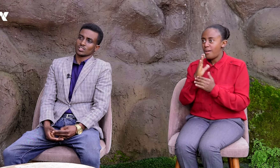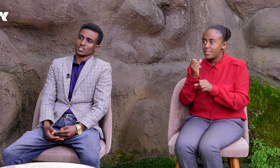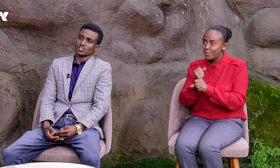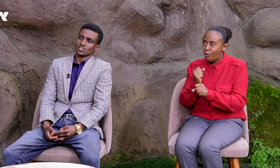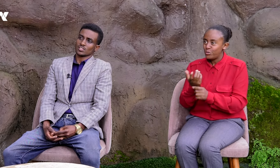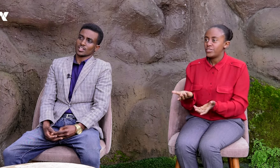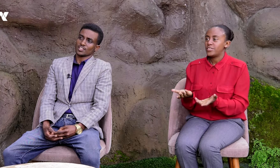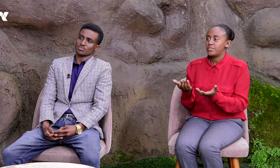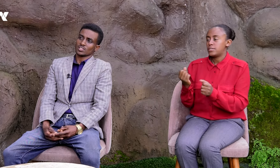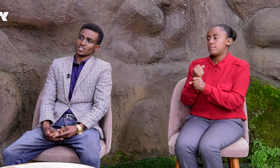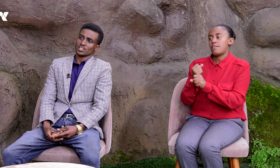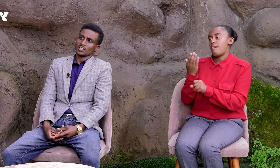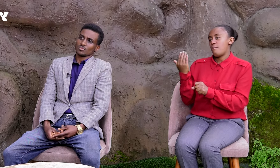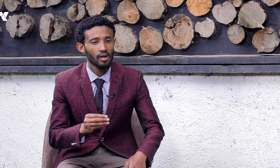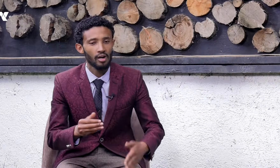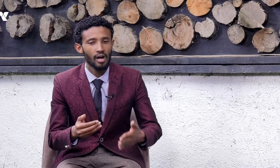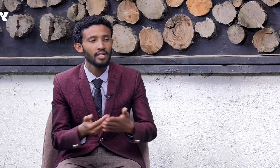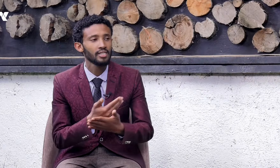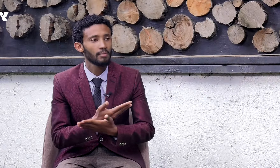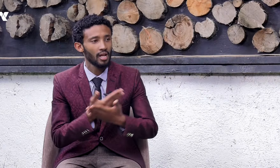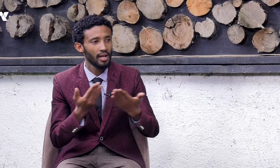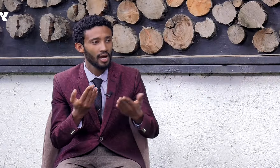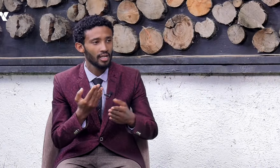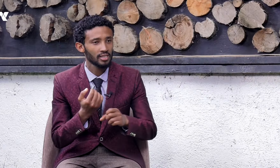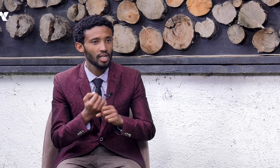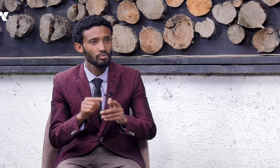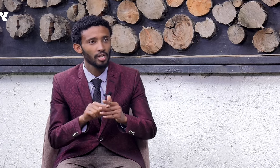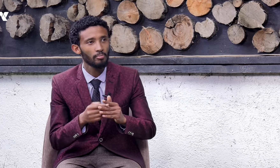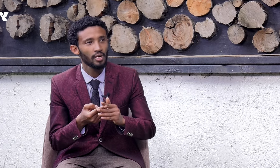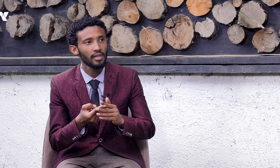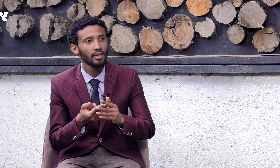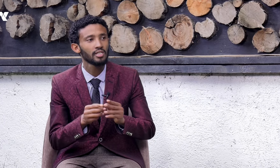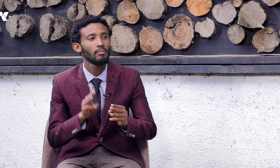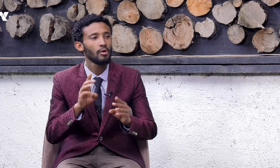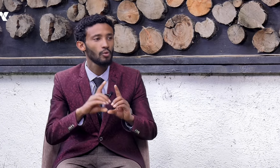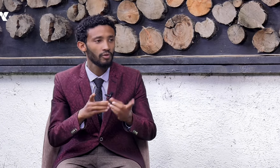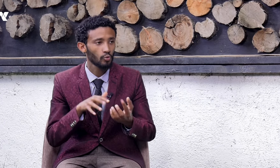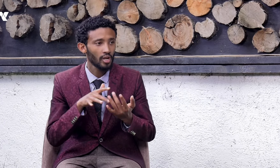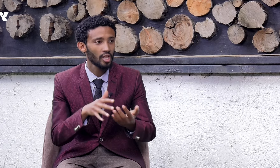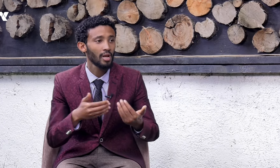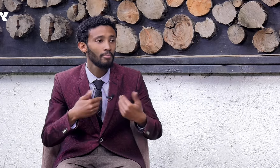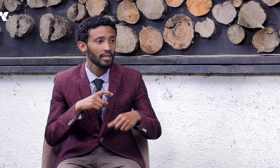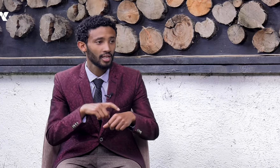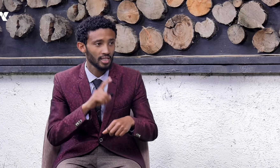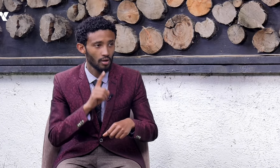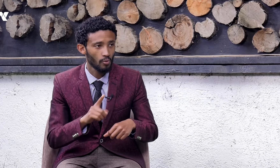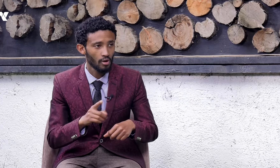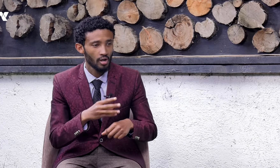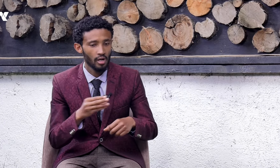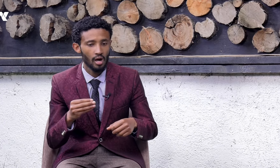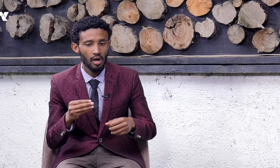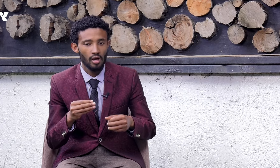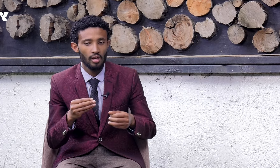ስራዎች ሰራ ነበረ። አዲስ ማለዳ ስራ የጀመርክበት ሰሜኑ ክፍል ጦርነት ባለበት ጊዜ